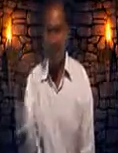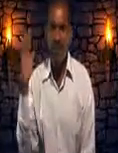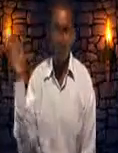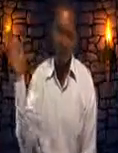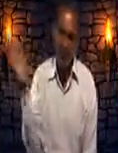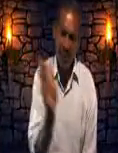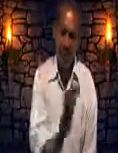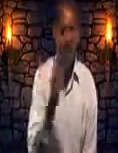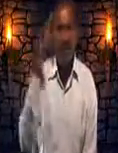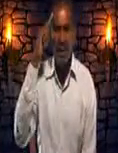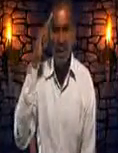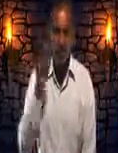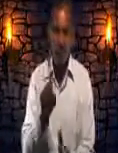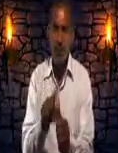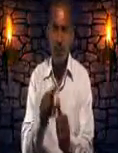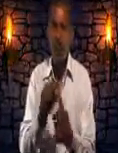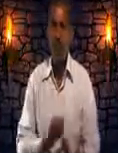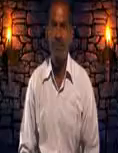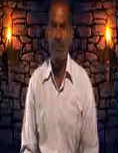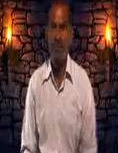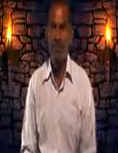என்று அறியோம் என்றார்கள்.